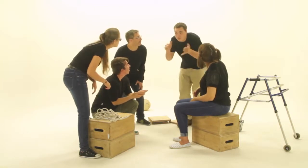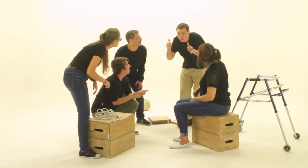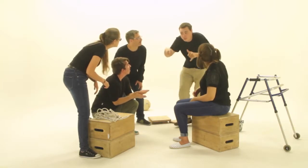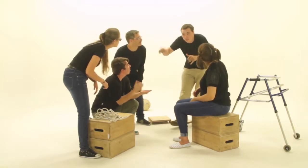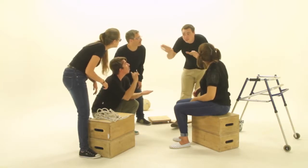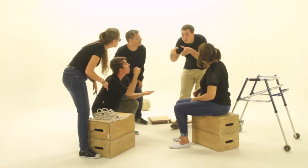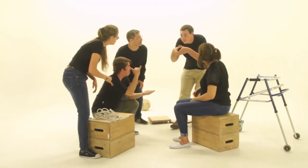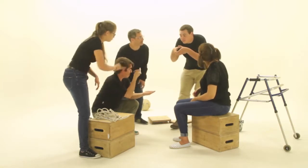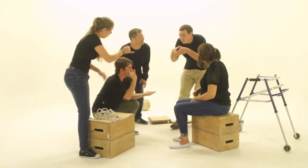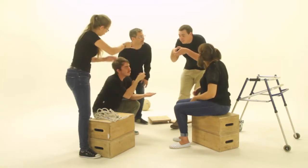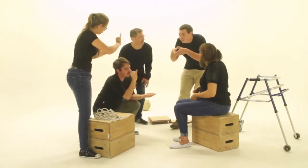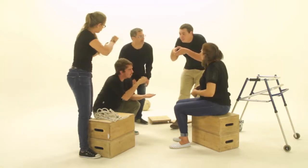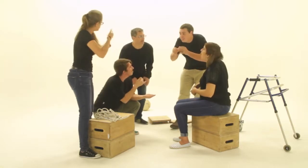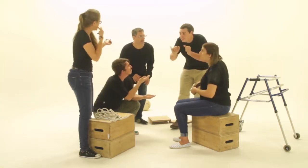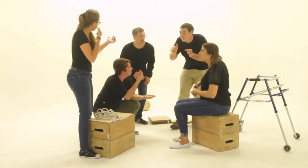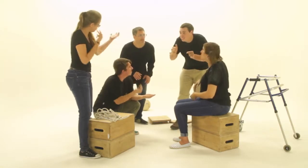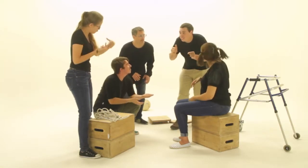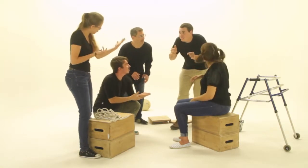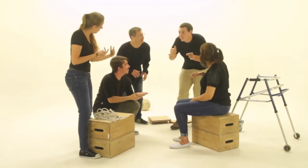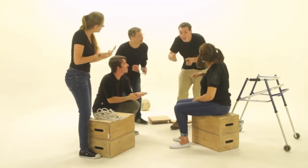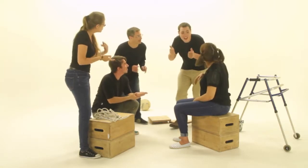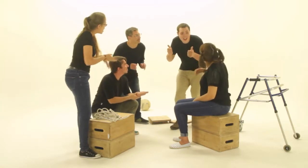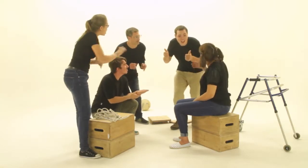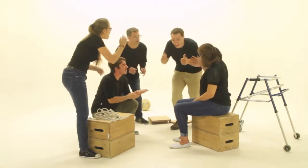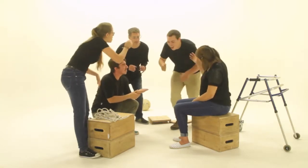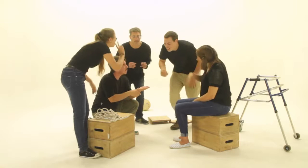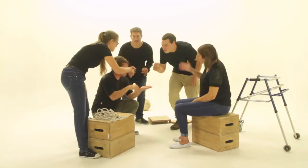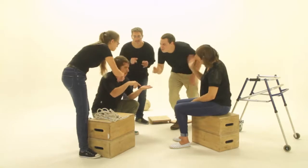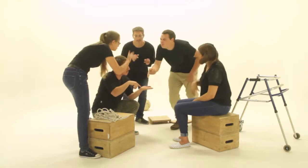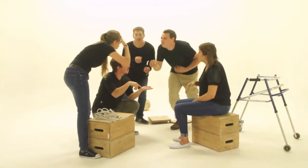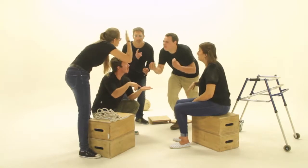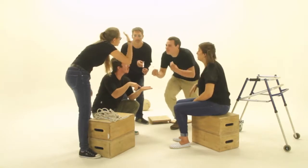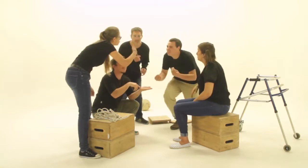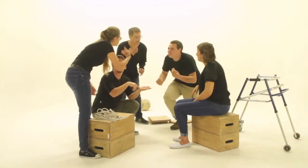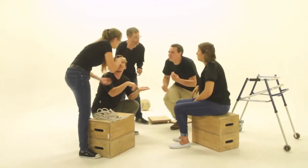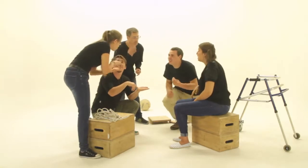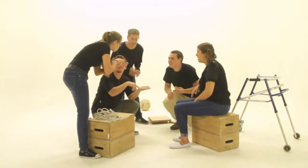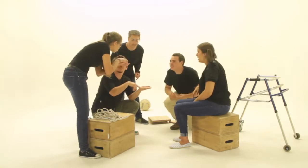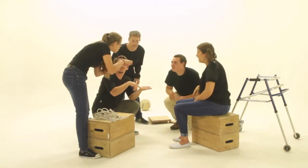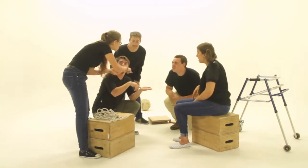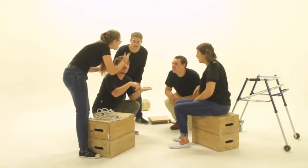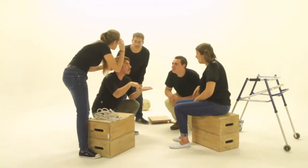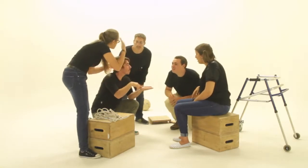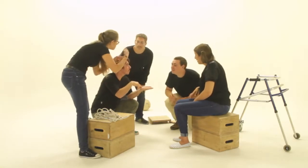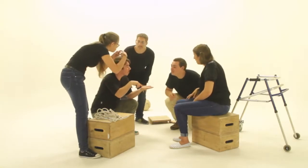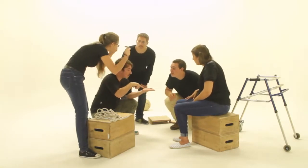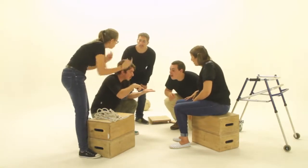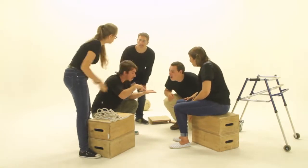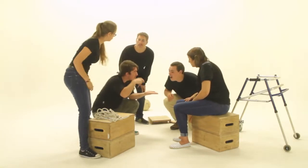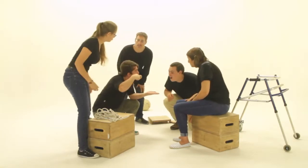¿Puedo jugar con ustedes? ¿Me dejan? Sí, obvio. Dale, vení, integrate. Todo bien, vale. Vení, vení, vení. Estamos hablando, mirá, que a